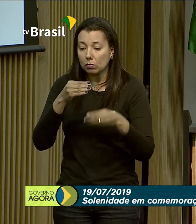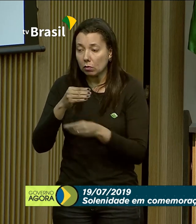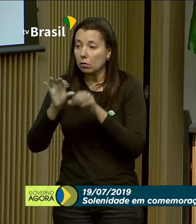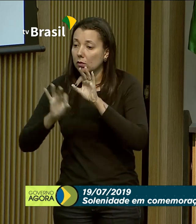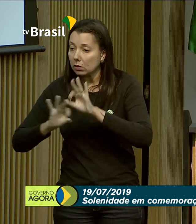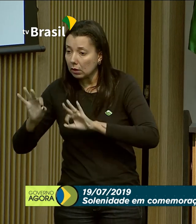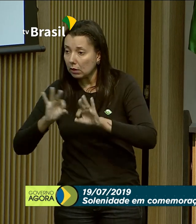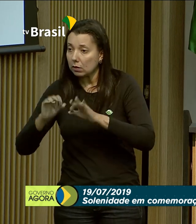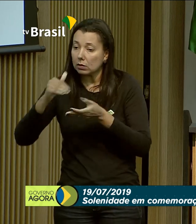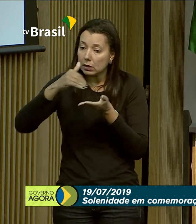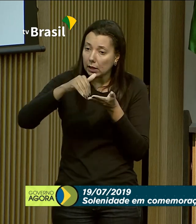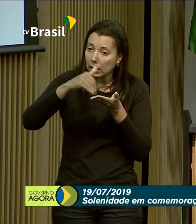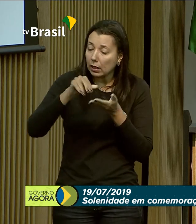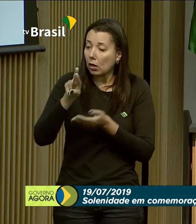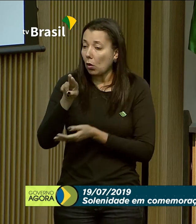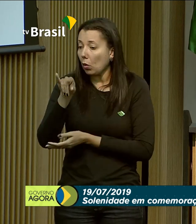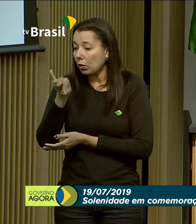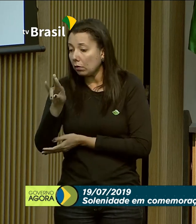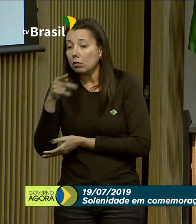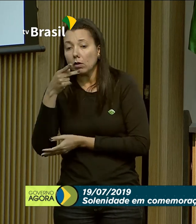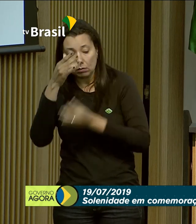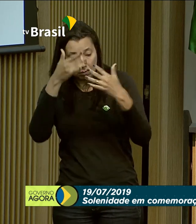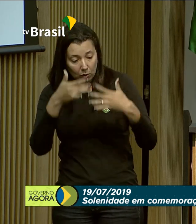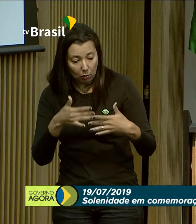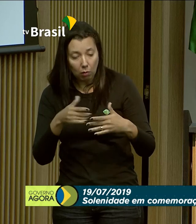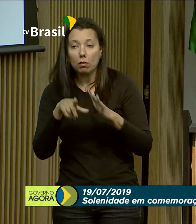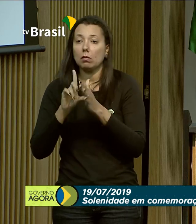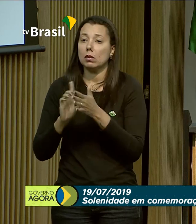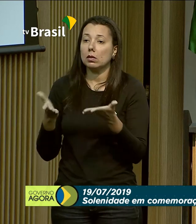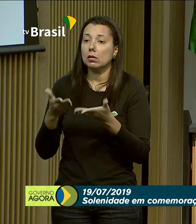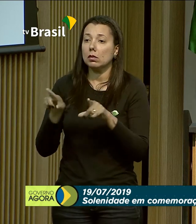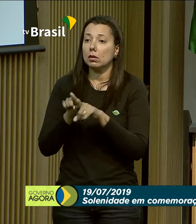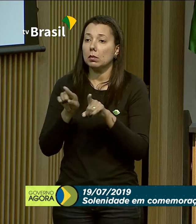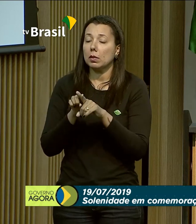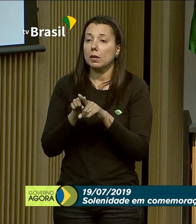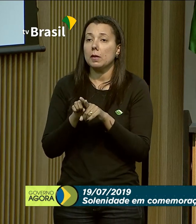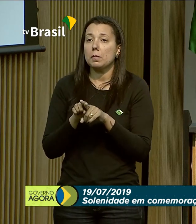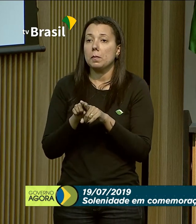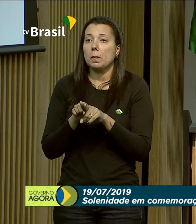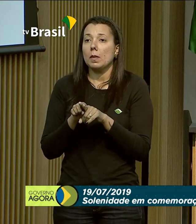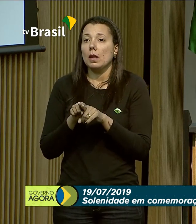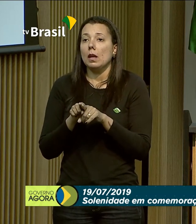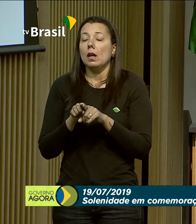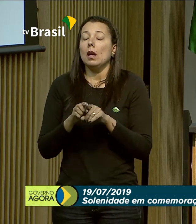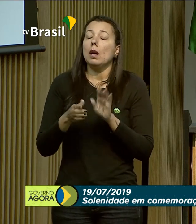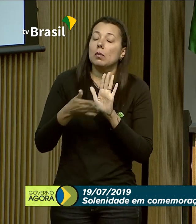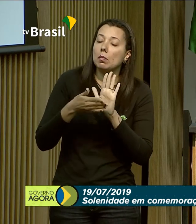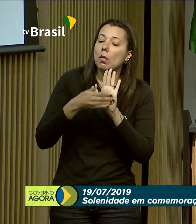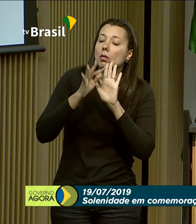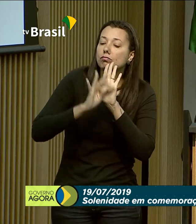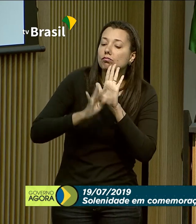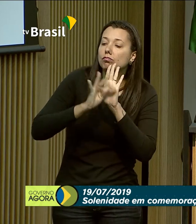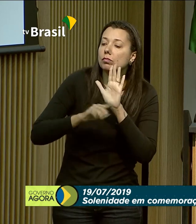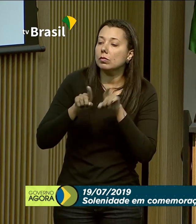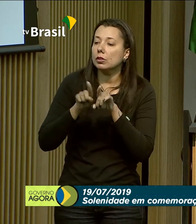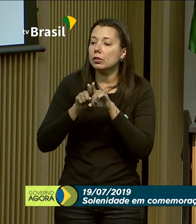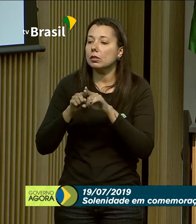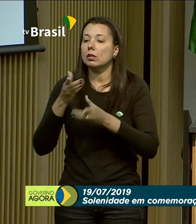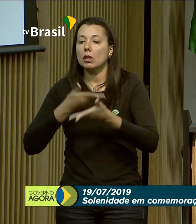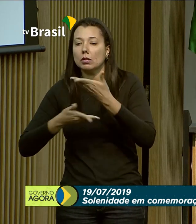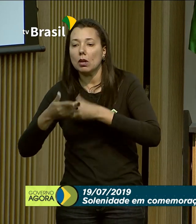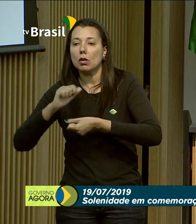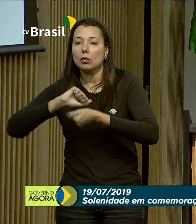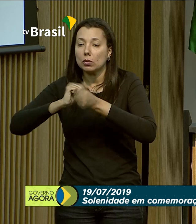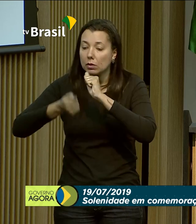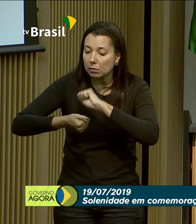o secretário Ronaldo se referiu, mecanismos referentes a teses relativas à sustentabilidade, à